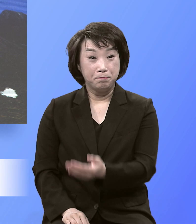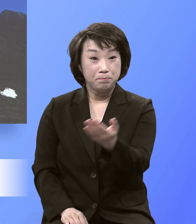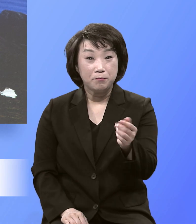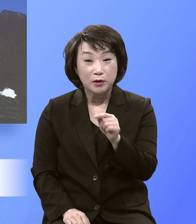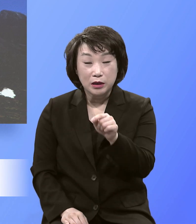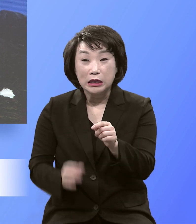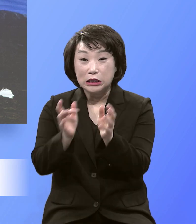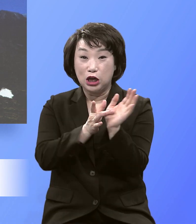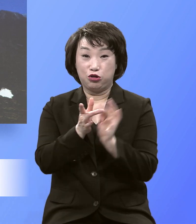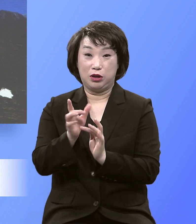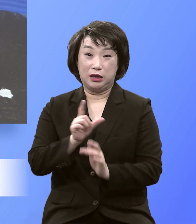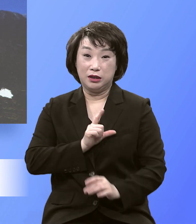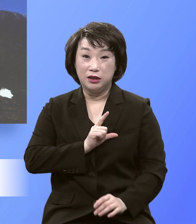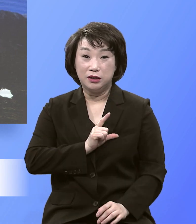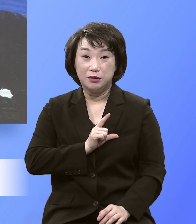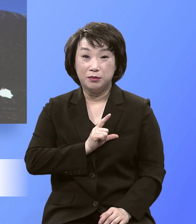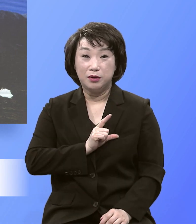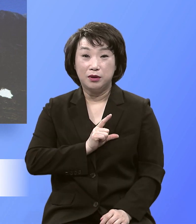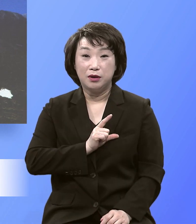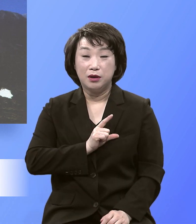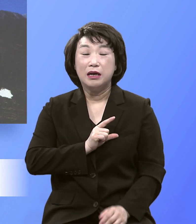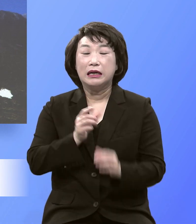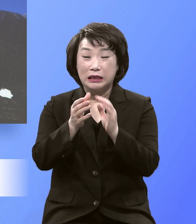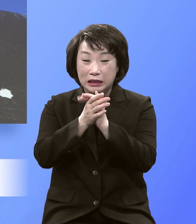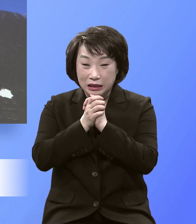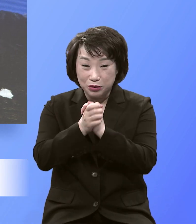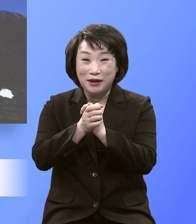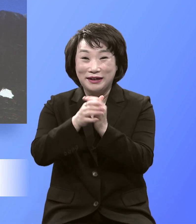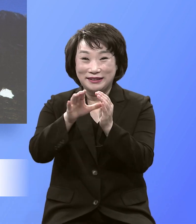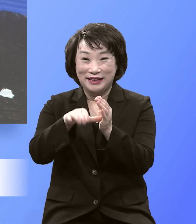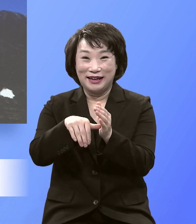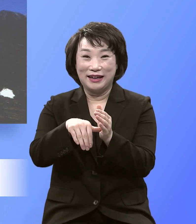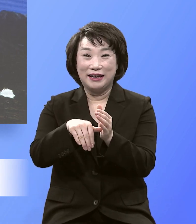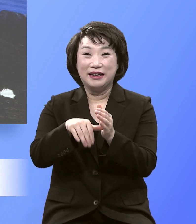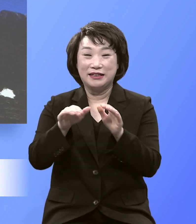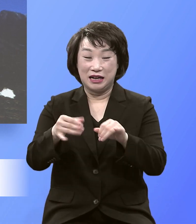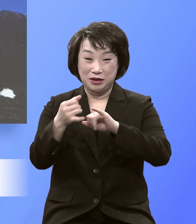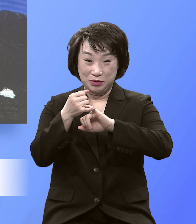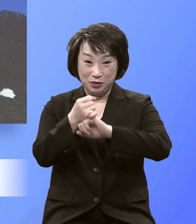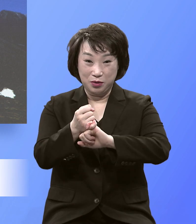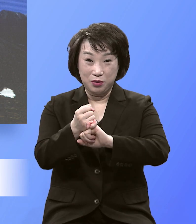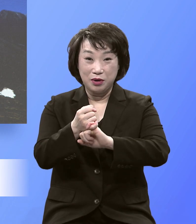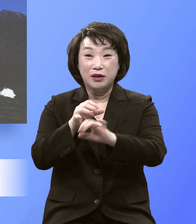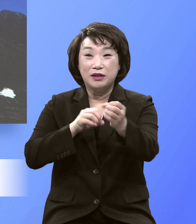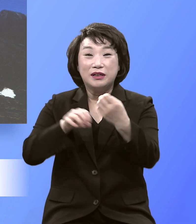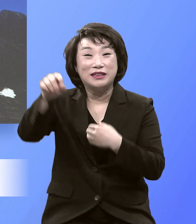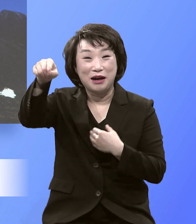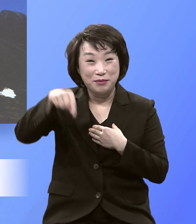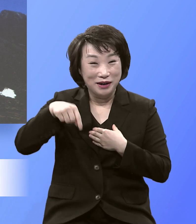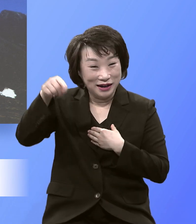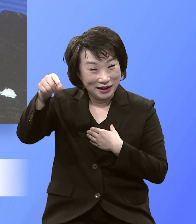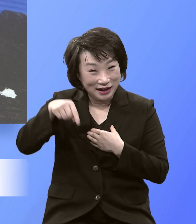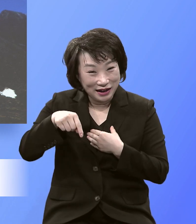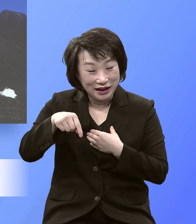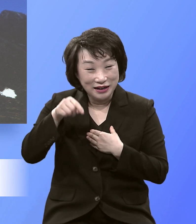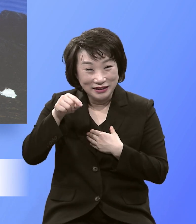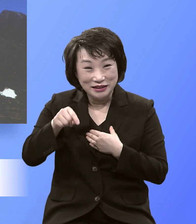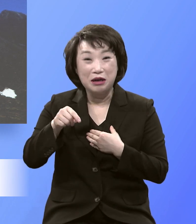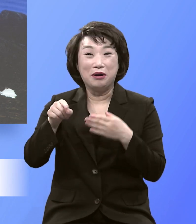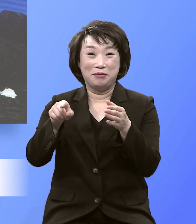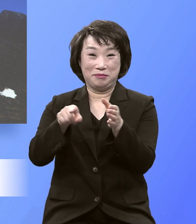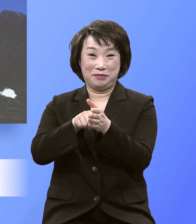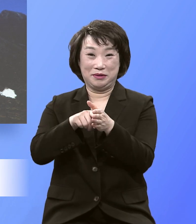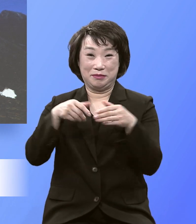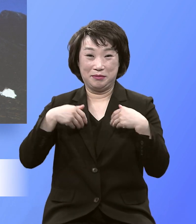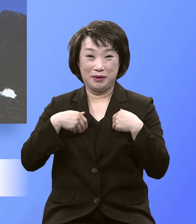그 예수라고는 이름으로 기도할 때 반드시 응답된다는 것을